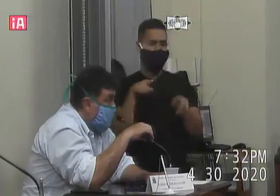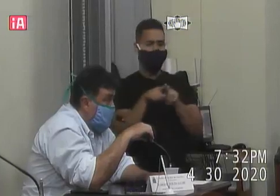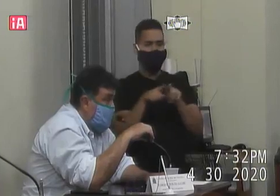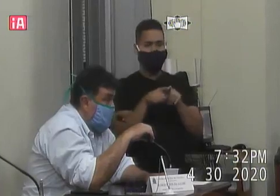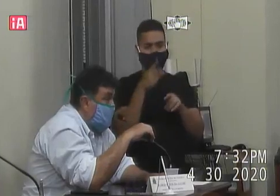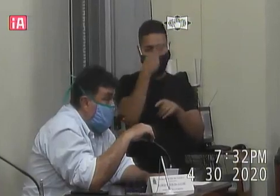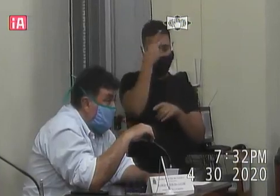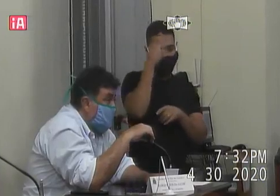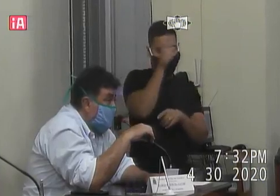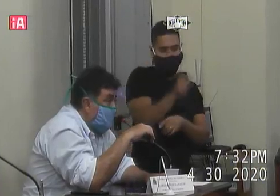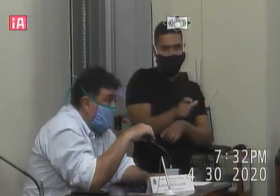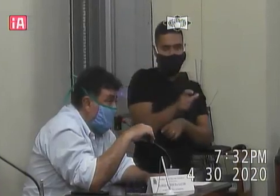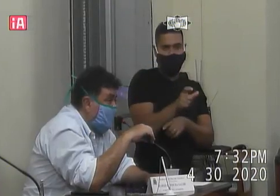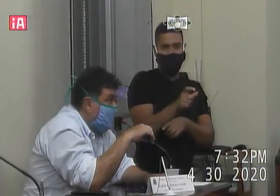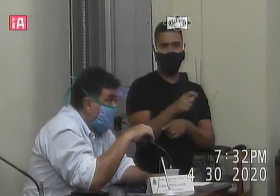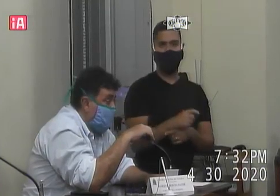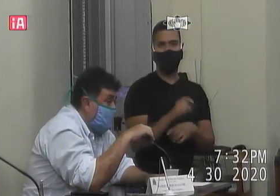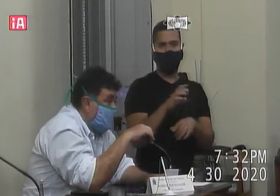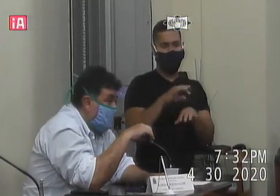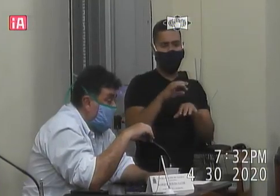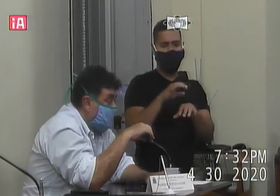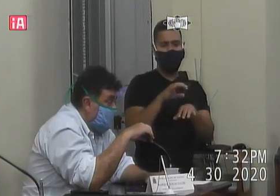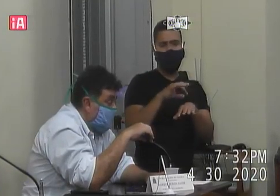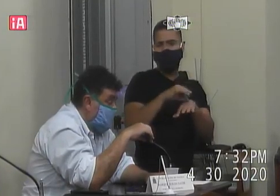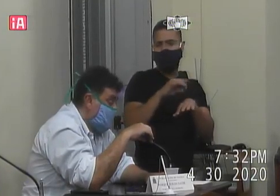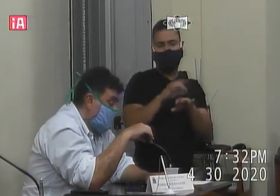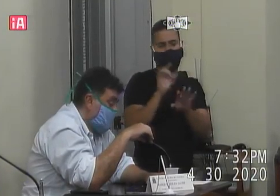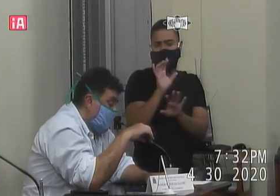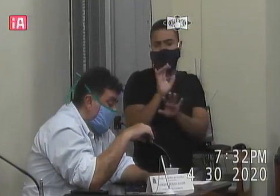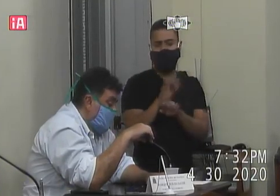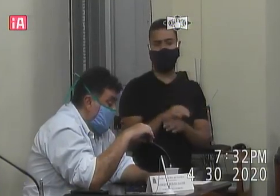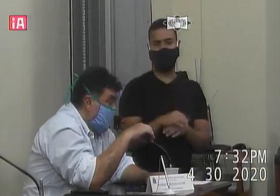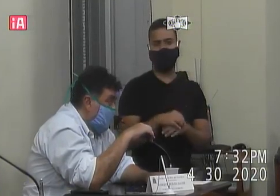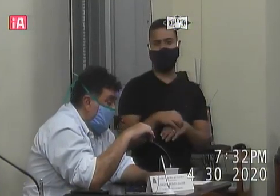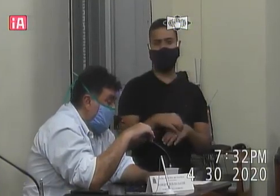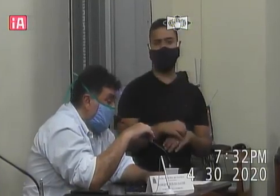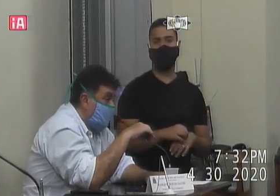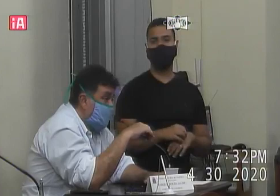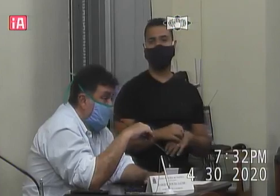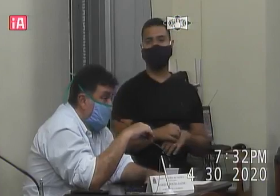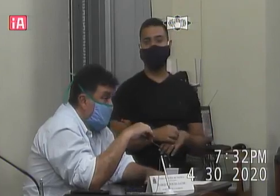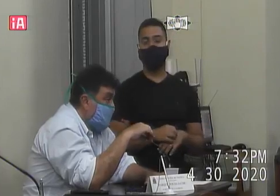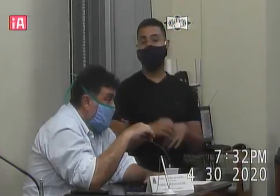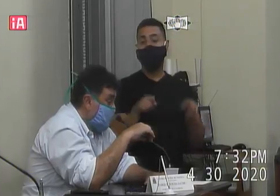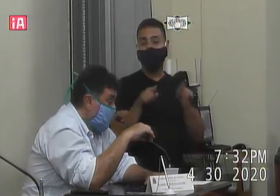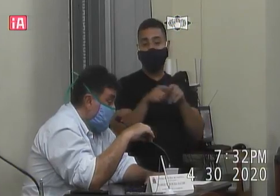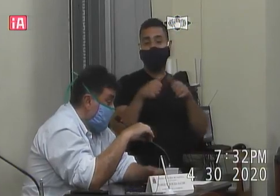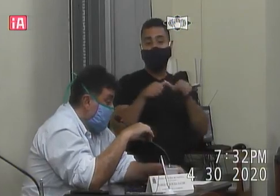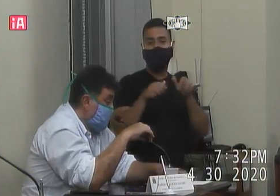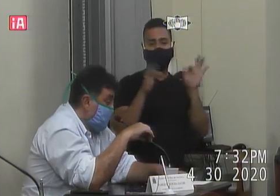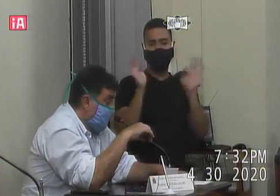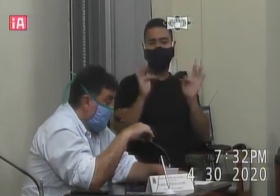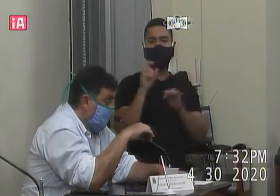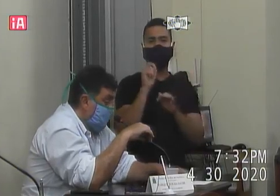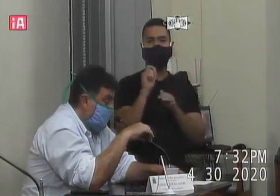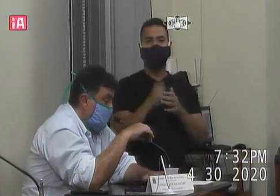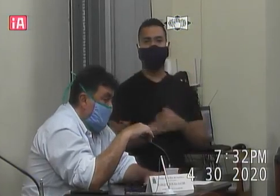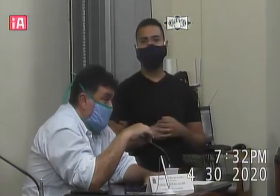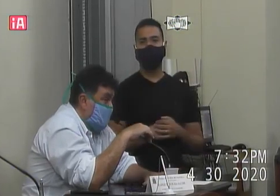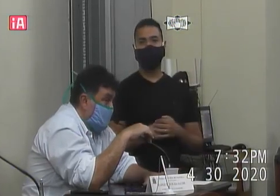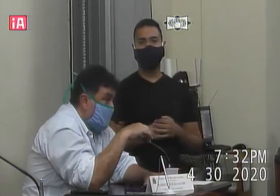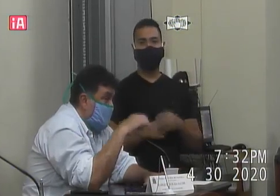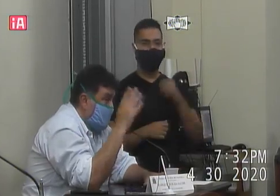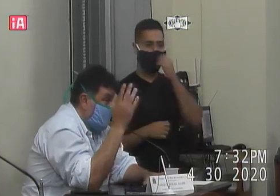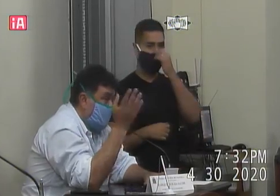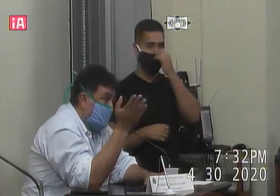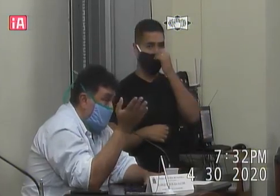ser humano, a gente é só um pedacinho de carne, né? Não passamos disso. E a gente fica feliz também, né, vereador David, que